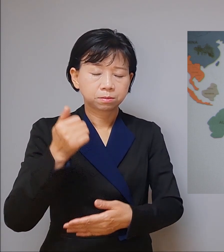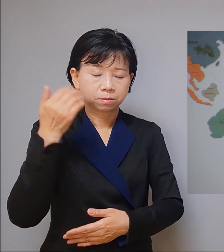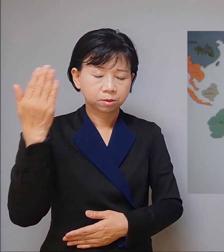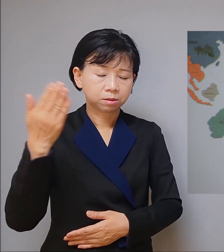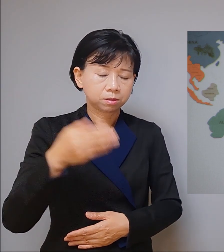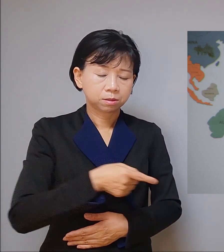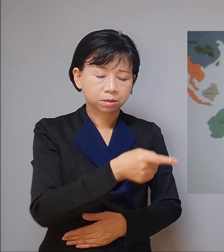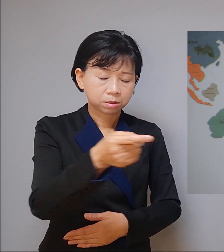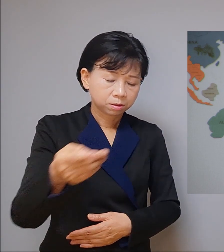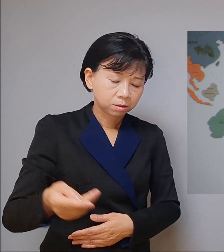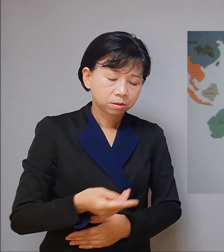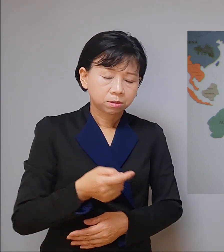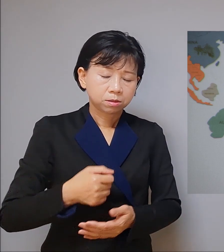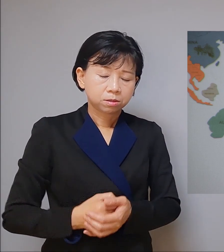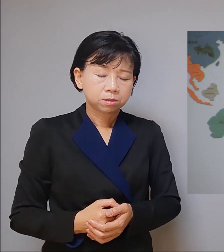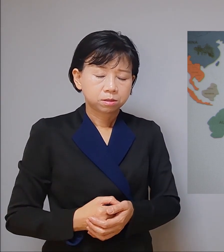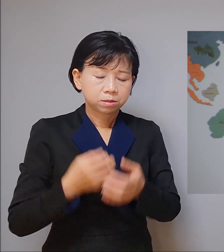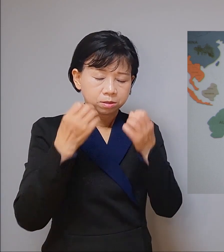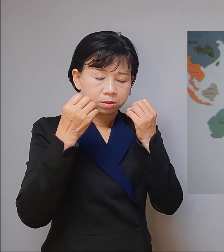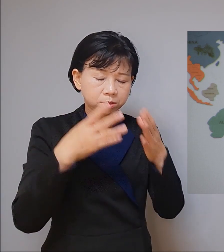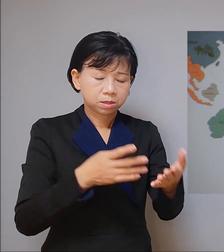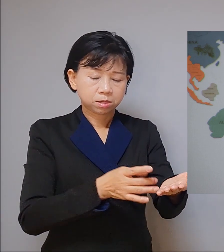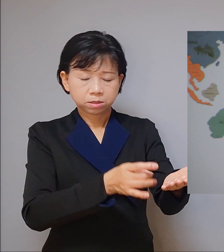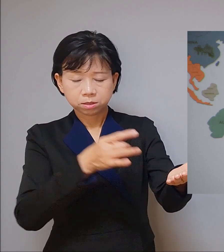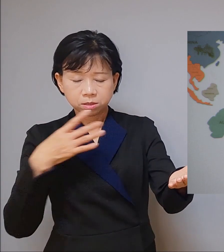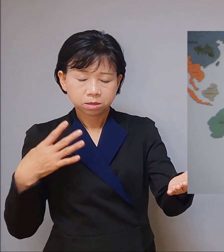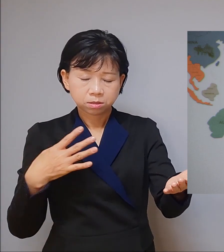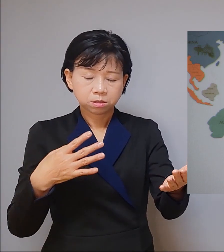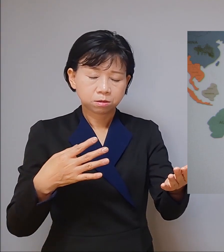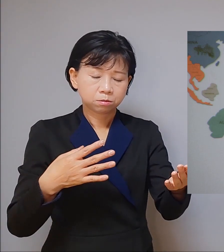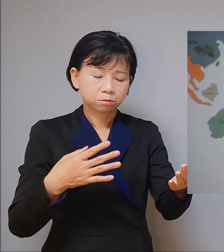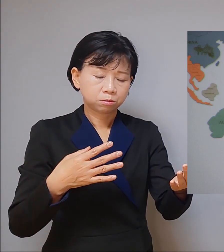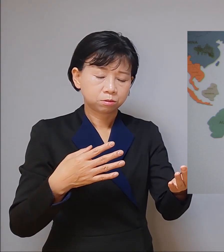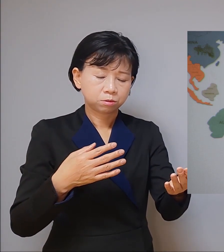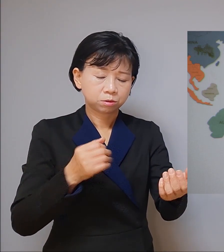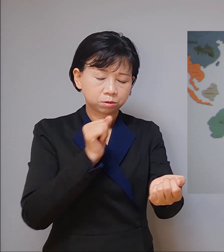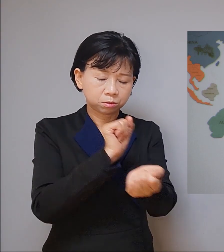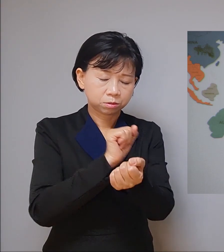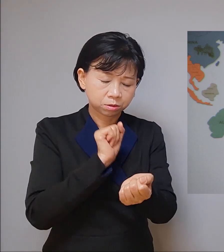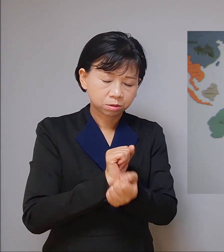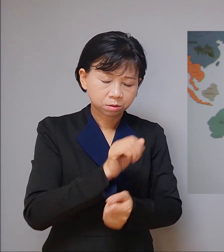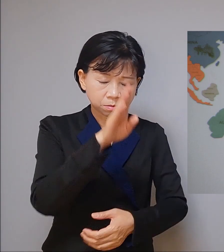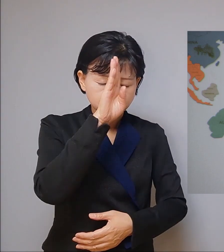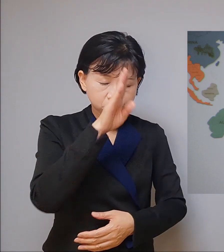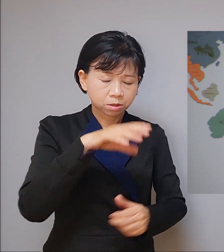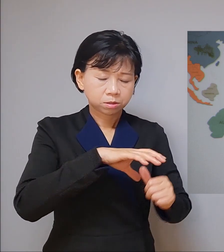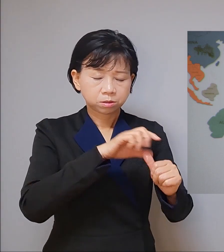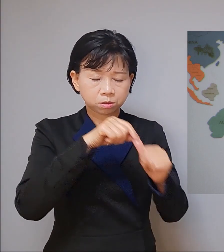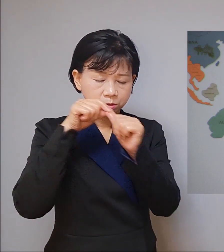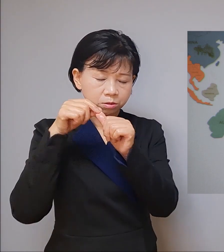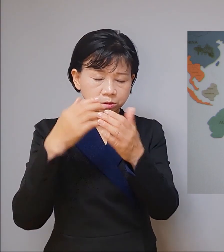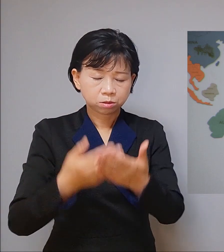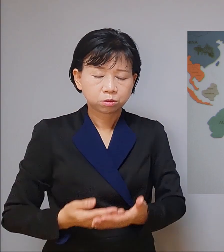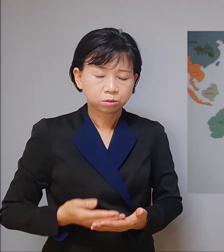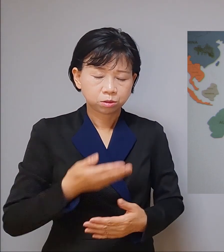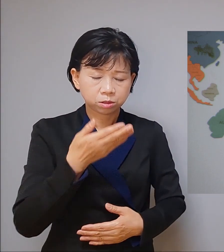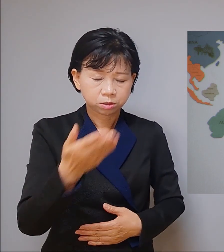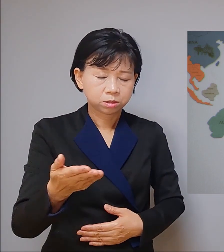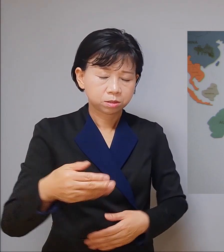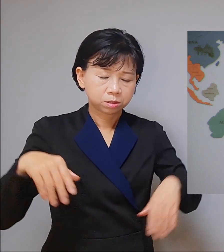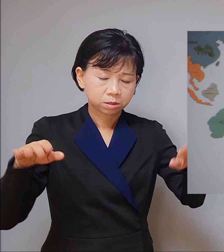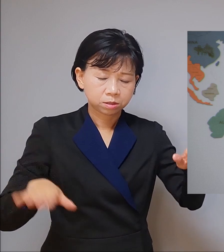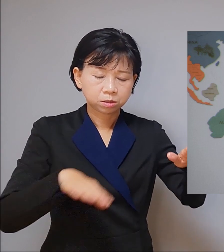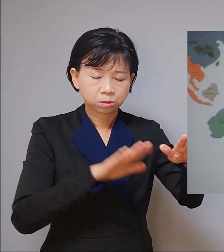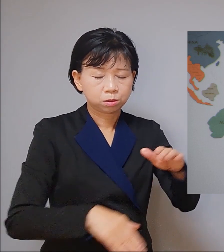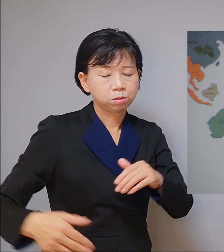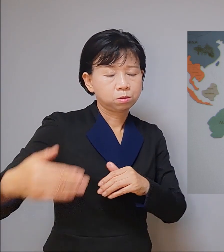사냥꾼의 올무에서와 심한 전염병에서 건지실 것이미로다. 그가 너를 그의 깃으로